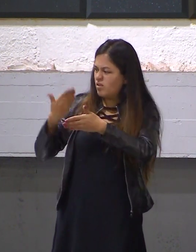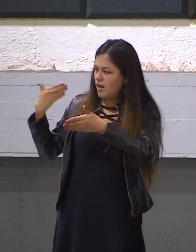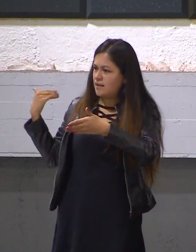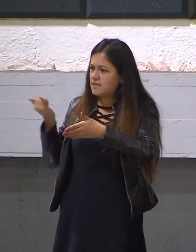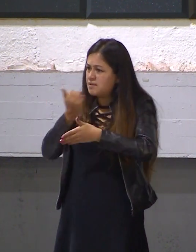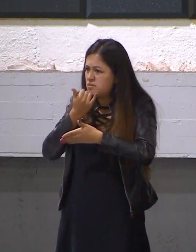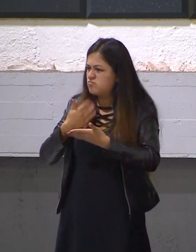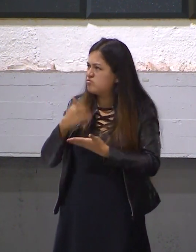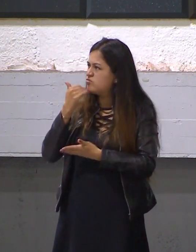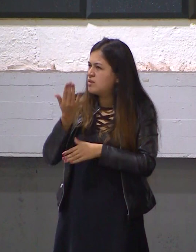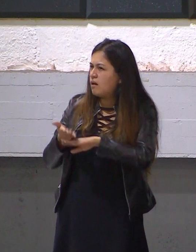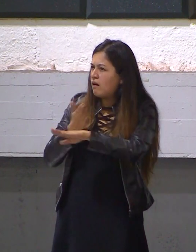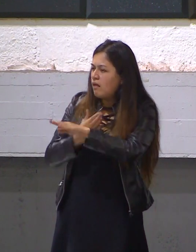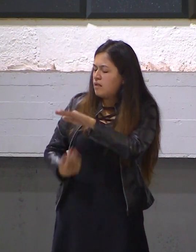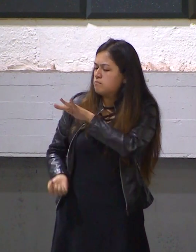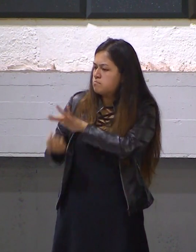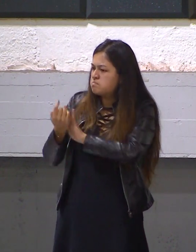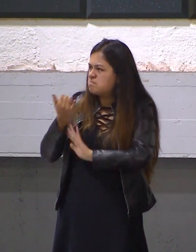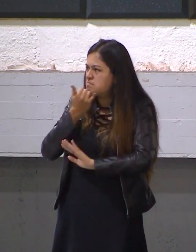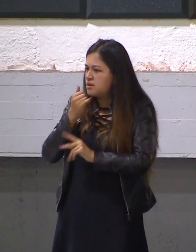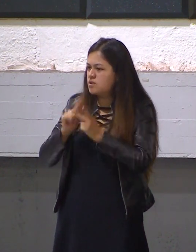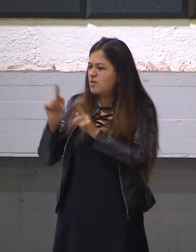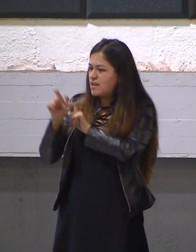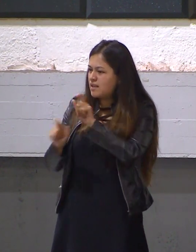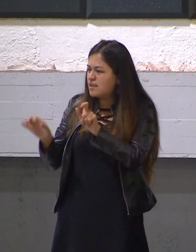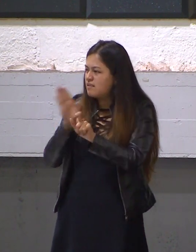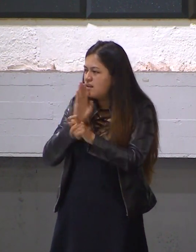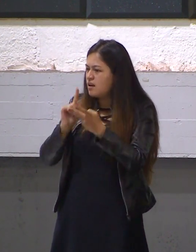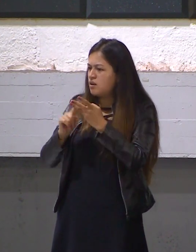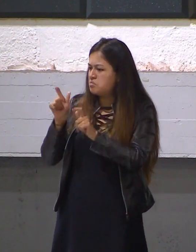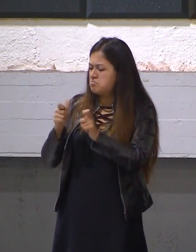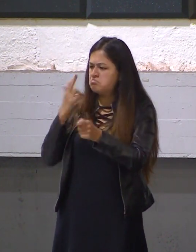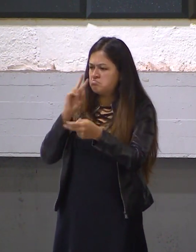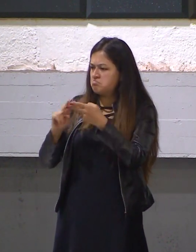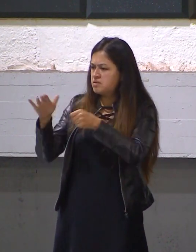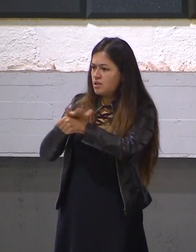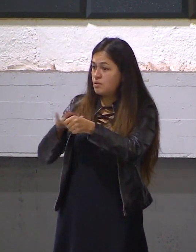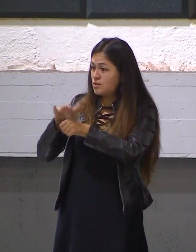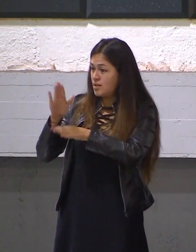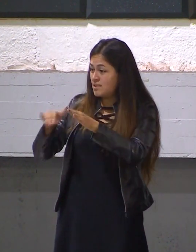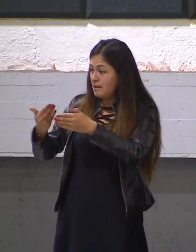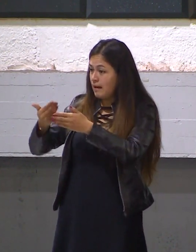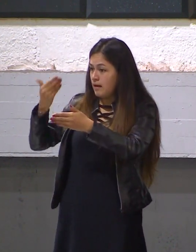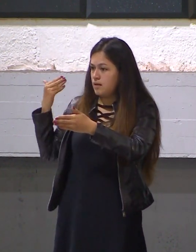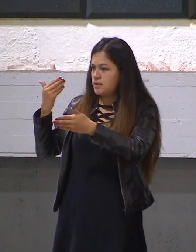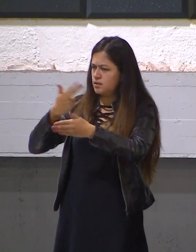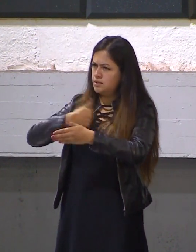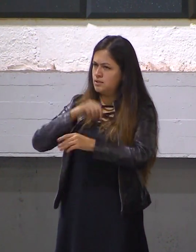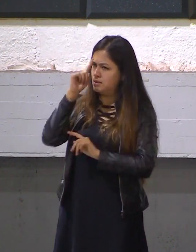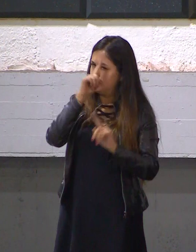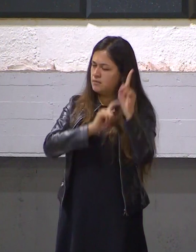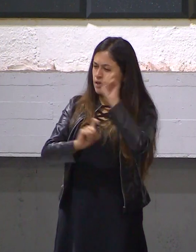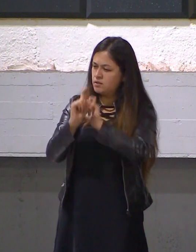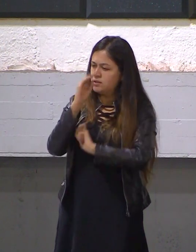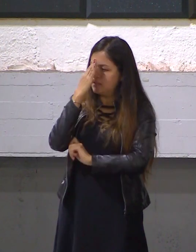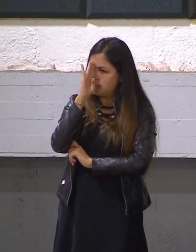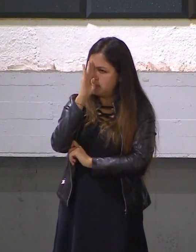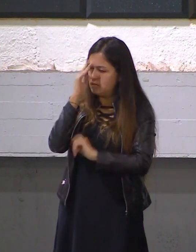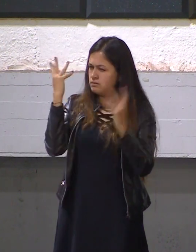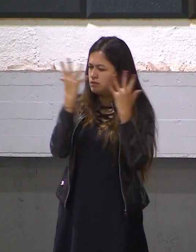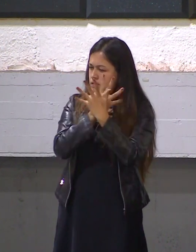sabemos de dónde venimos no conocemos algunas situaciones y eso nos genera muchas preguntas muchas confusiones